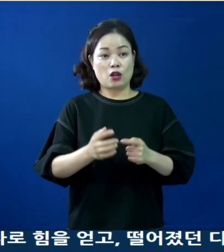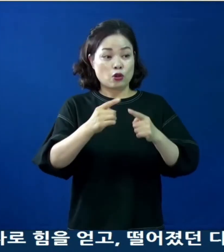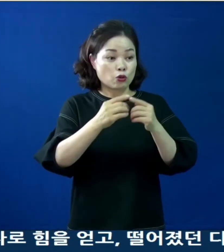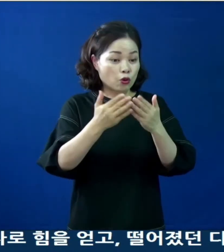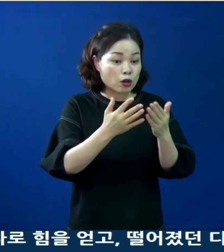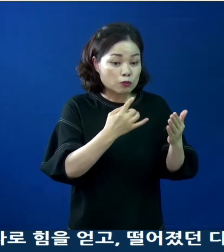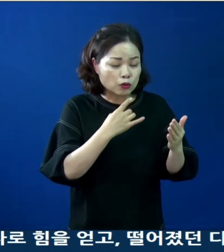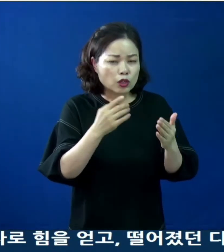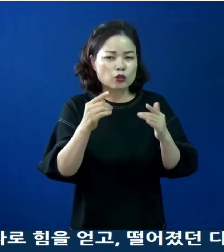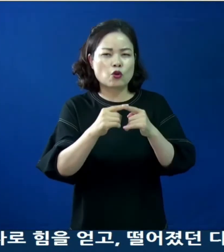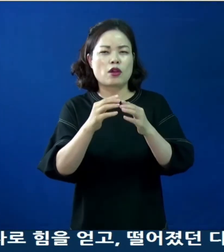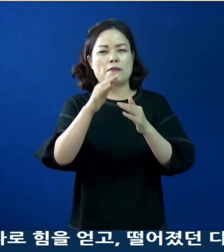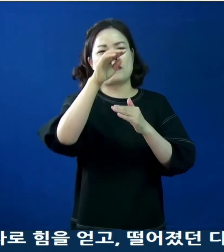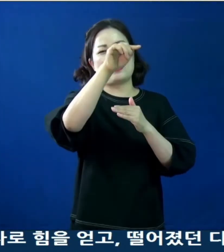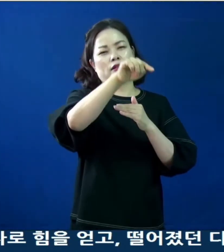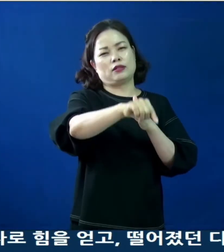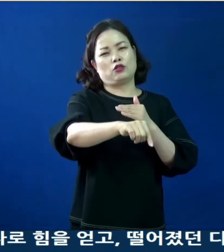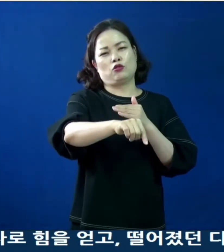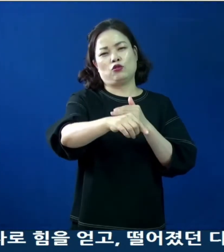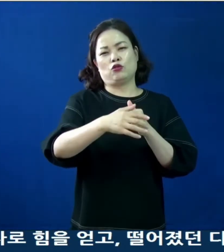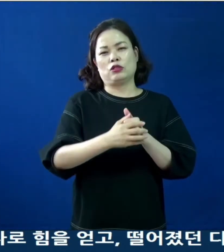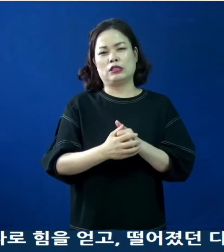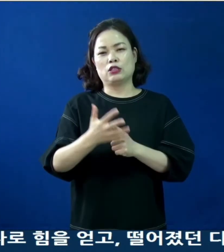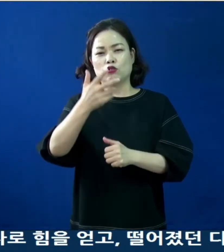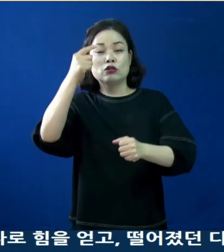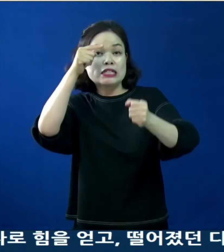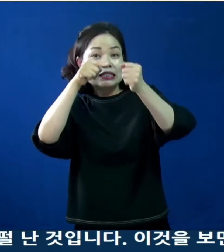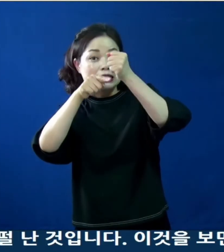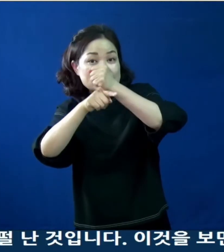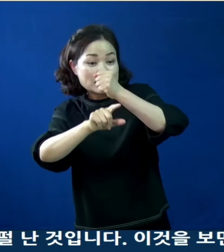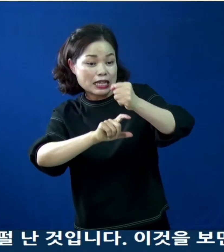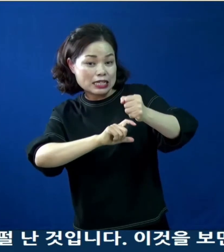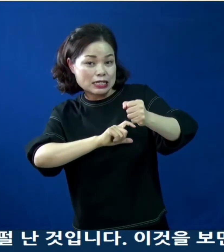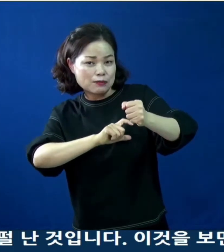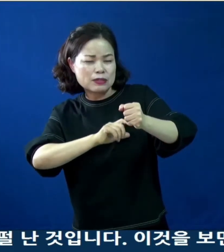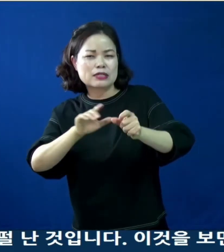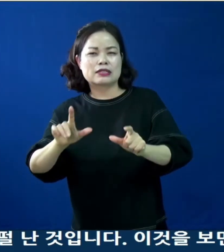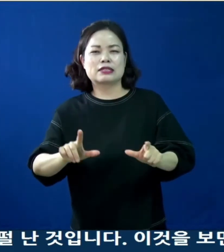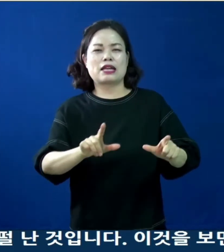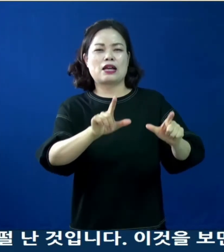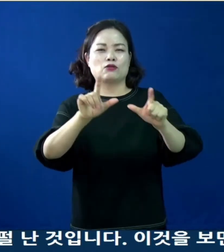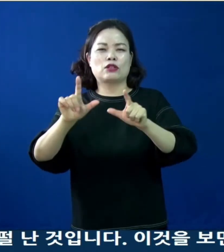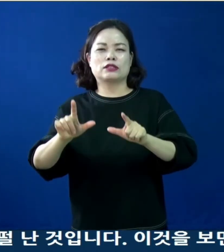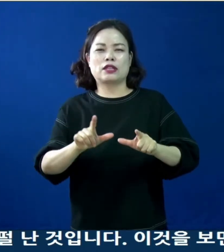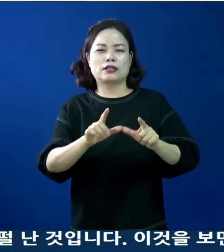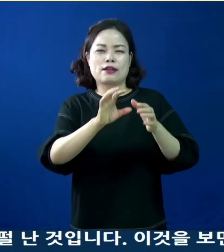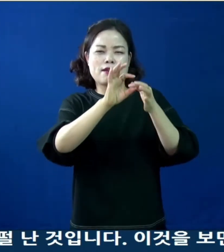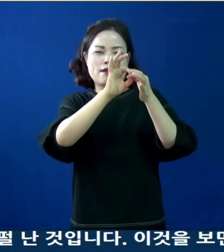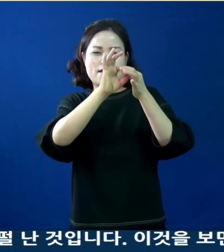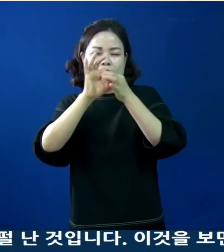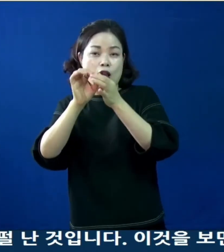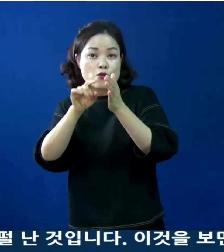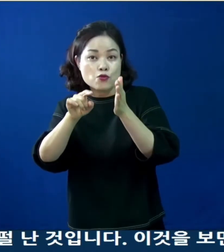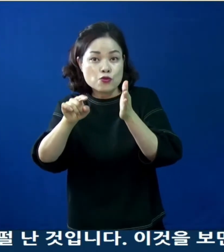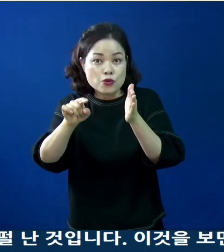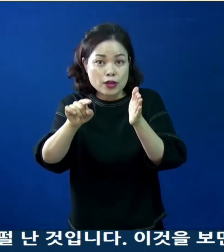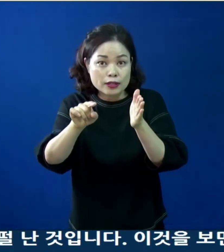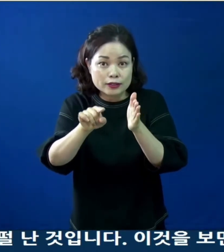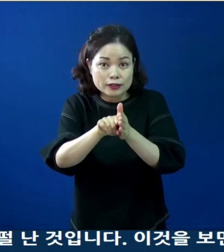아니라 교회 밖에서 우리가 주의 뜻과 주의 이름으로 살아가는 우리의 삶을 계속하기 위해서요,